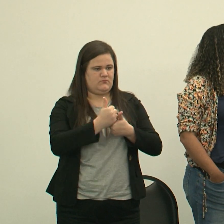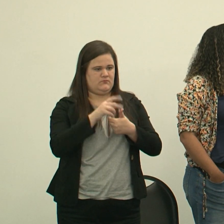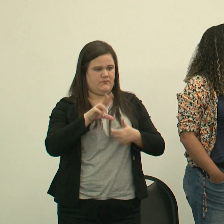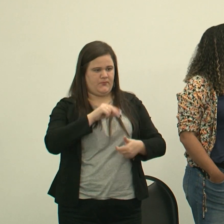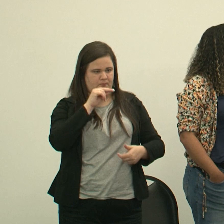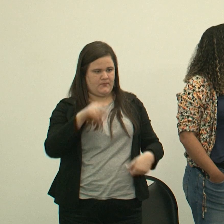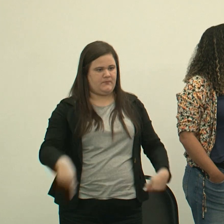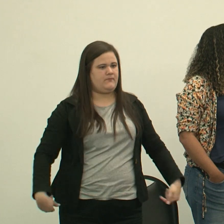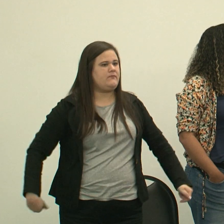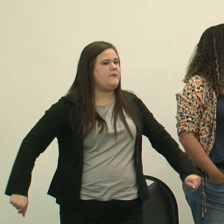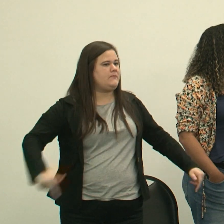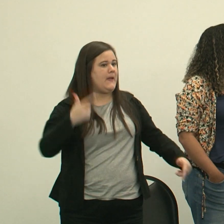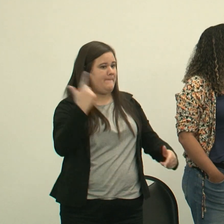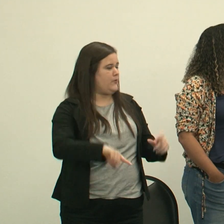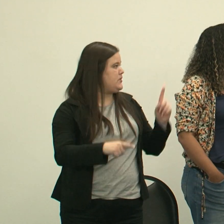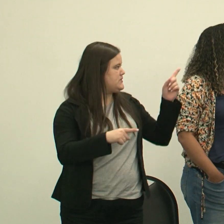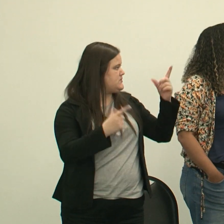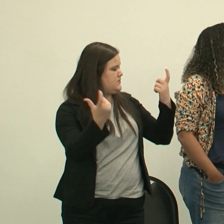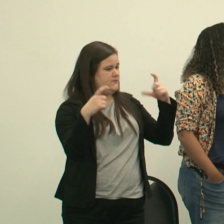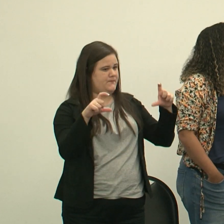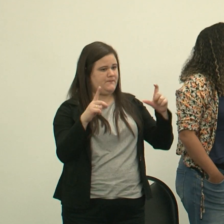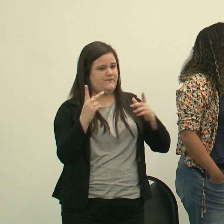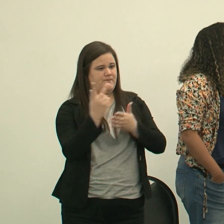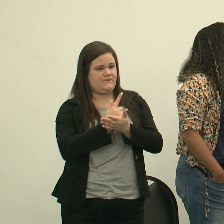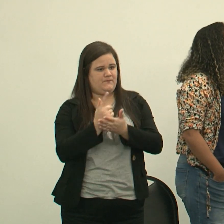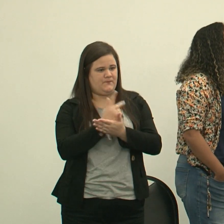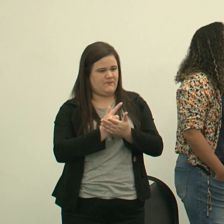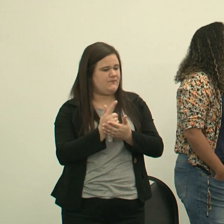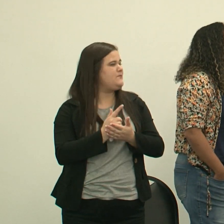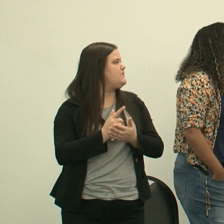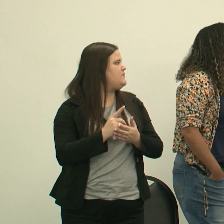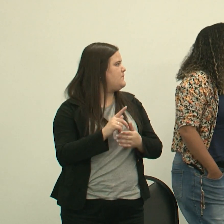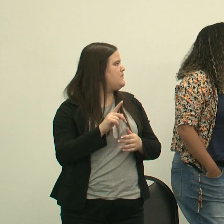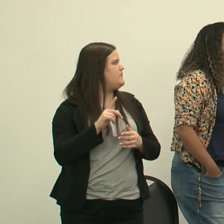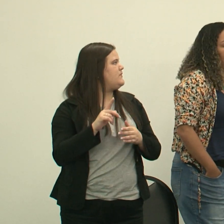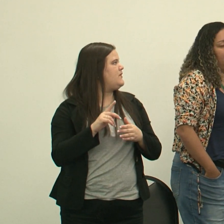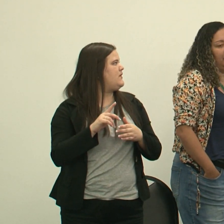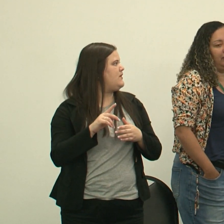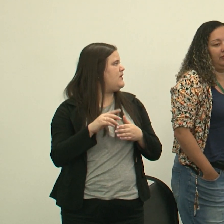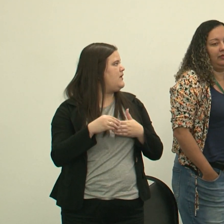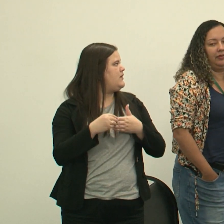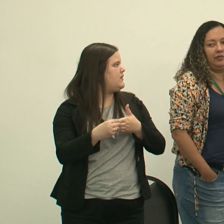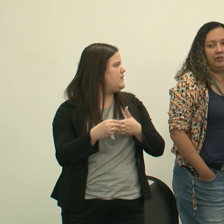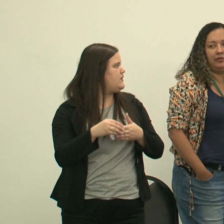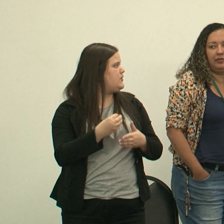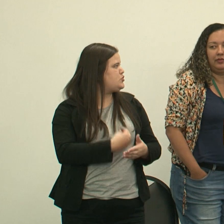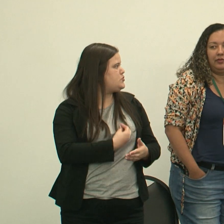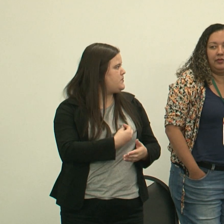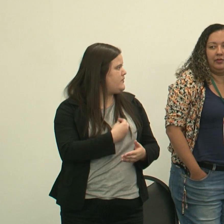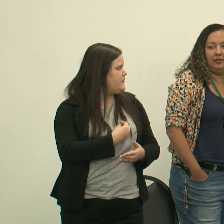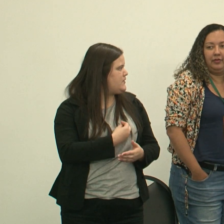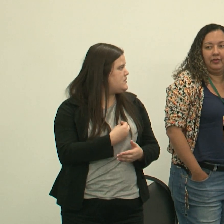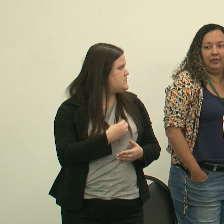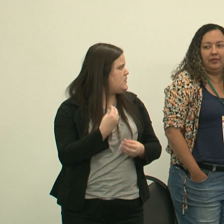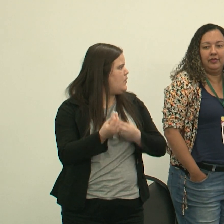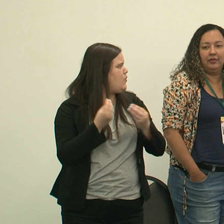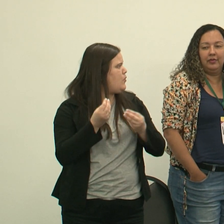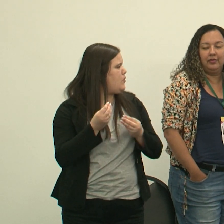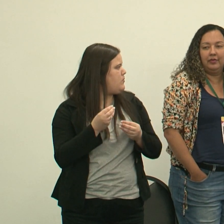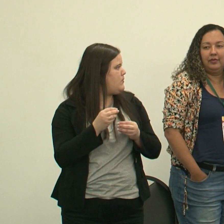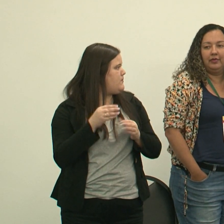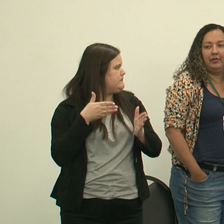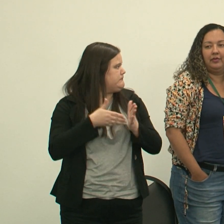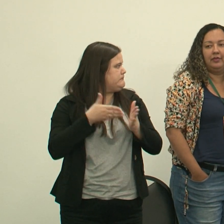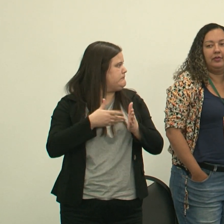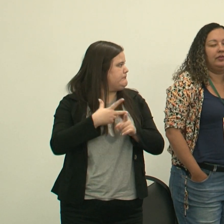Nessa próxima tirinha, né, guia de sobrevivência, como derrotar as barreiras de comunicação nos jantares festivos.